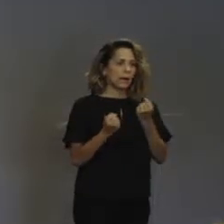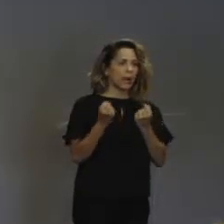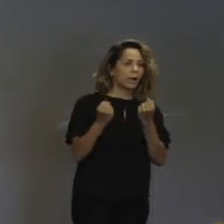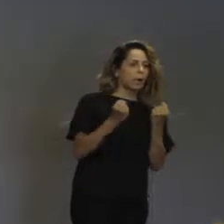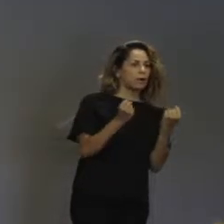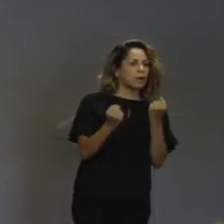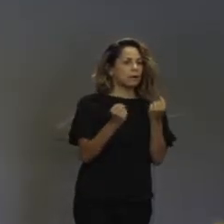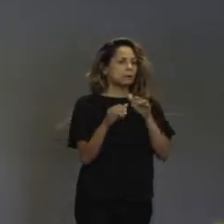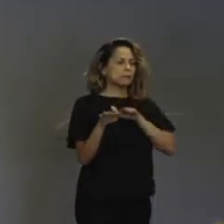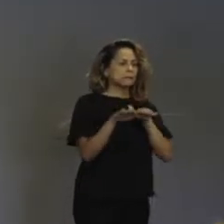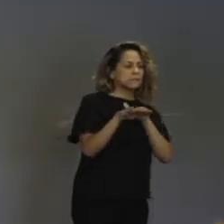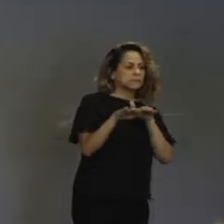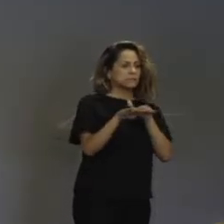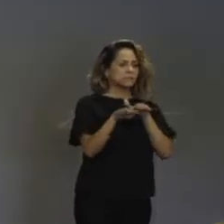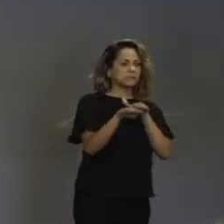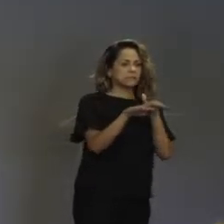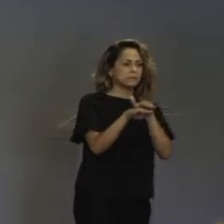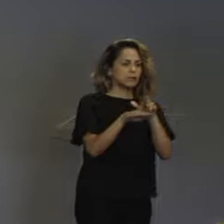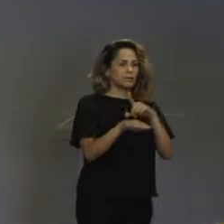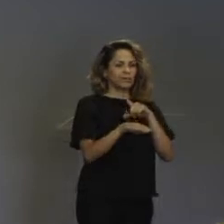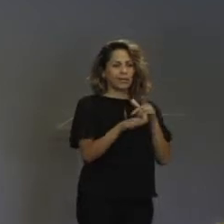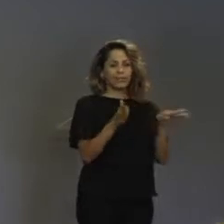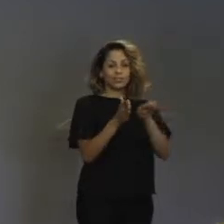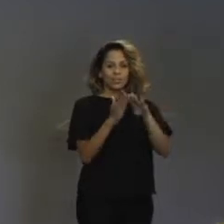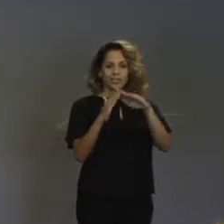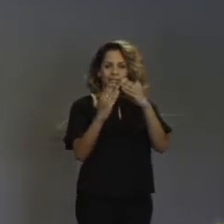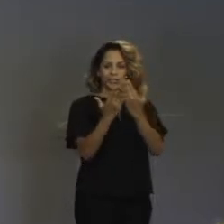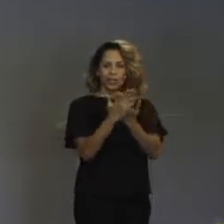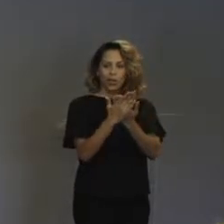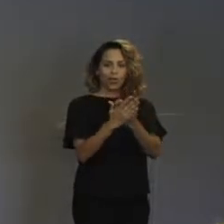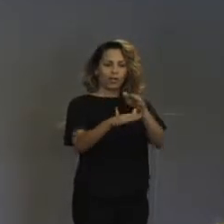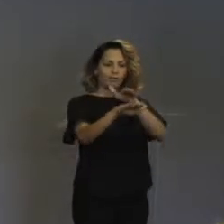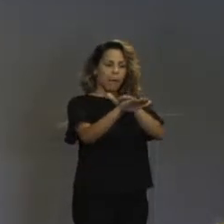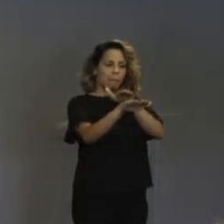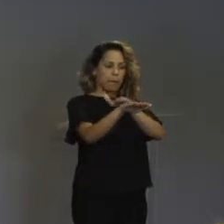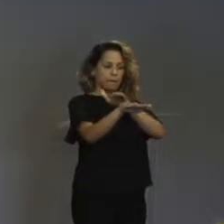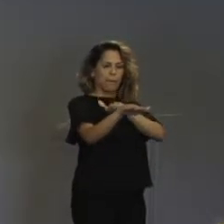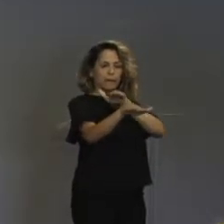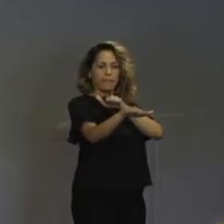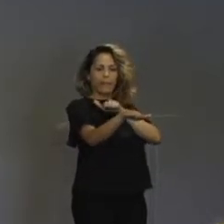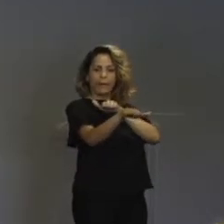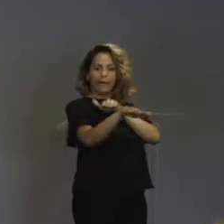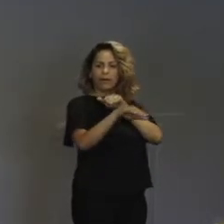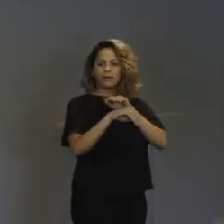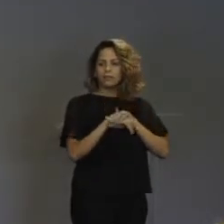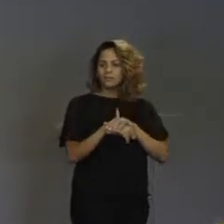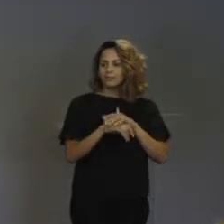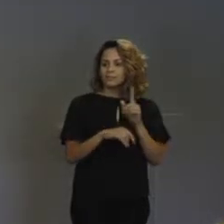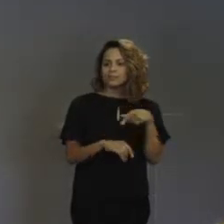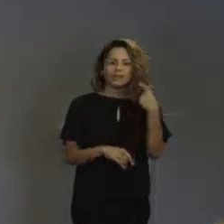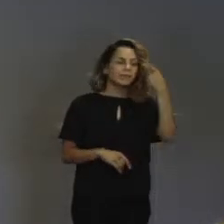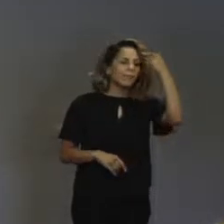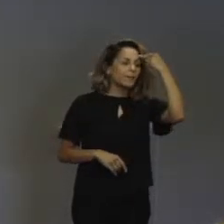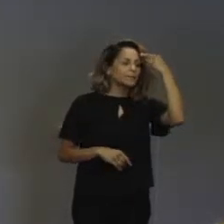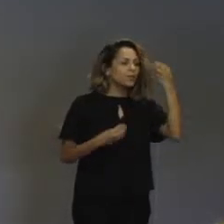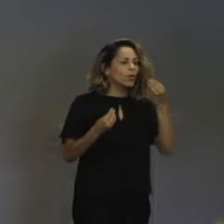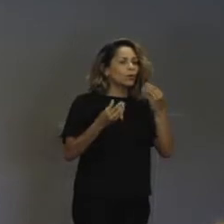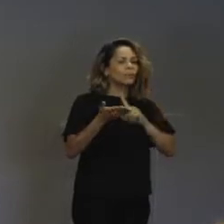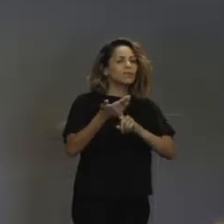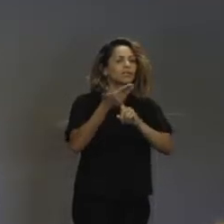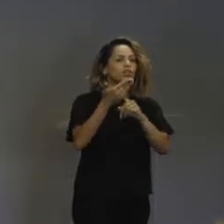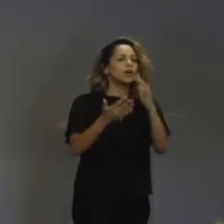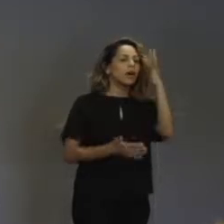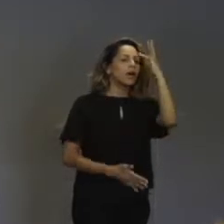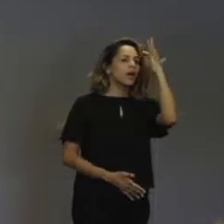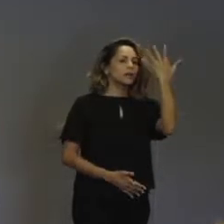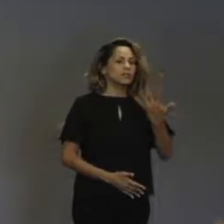buscar as crianças, um atrás do outro, fazendo fila, etc. E a gente pensando nas tecnologias que vão resolver isso